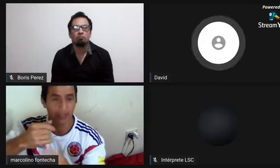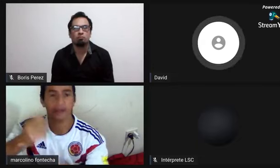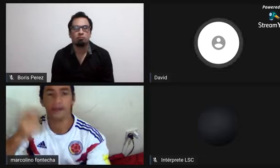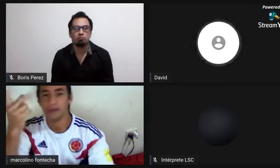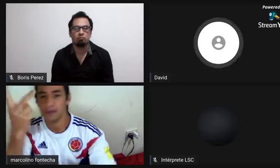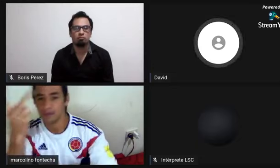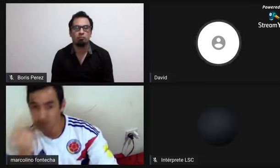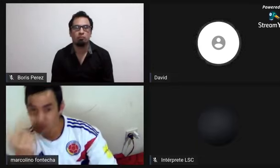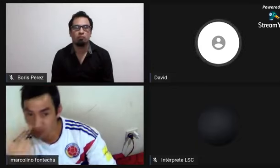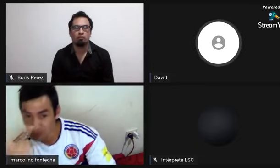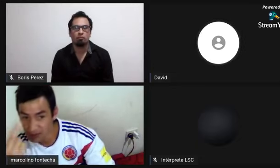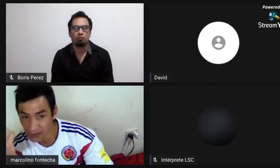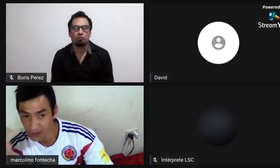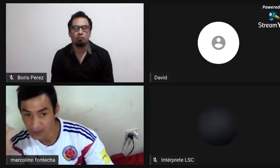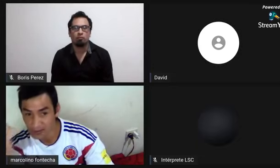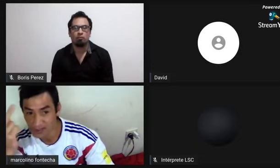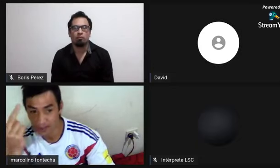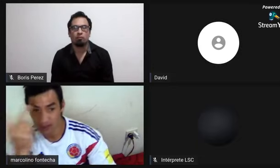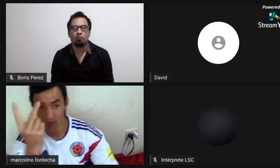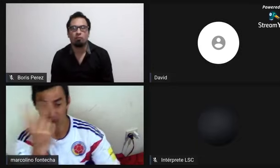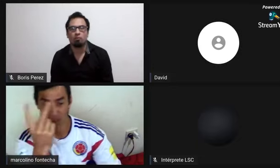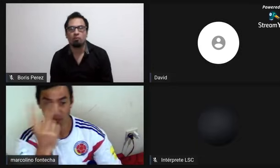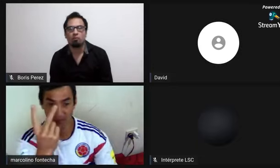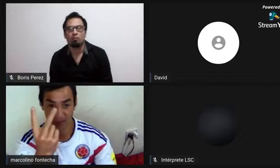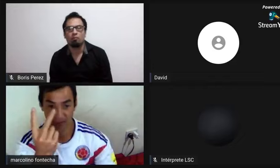yo estaba pensando que